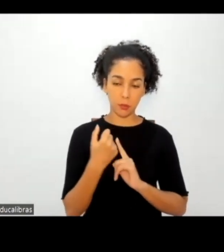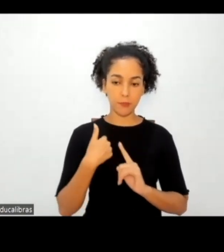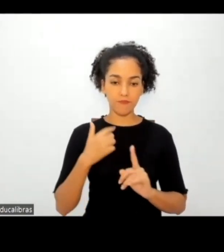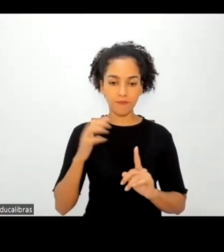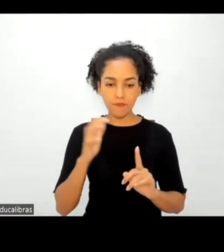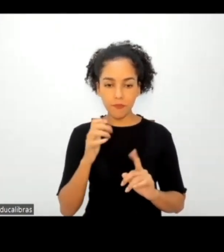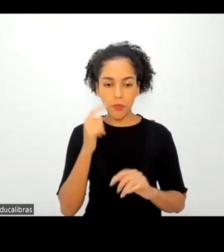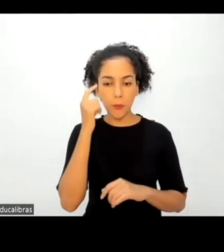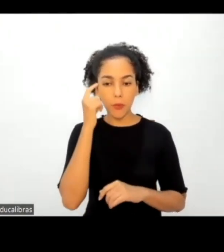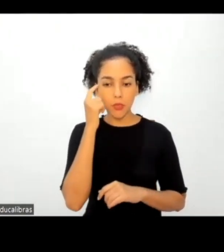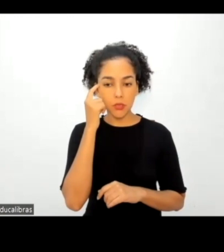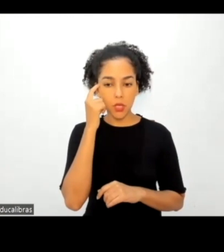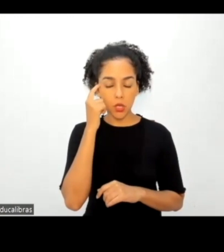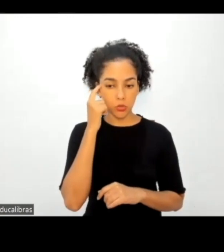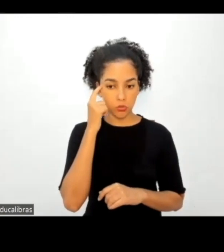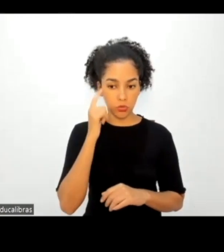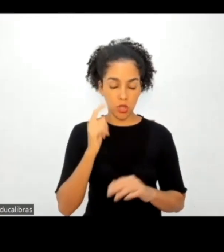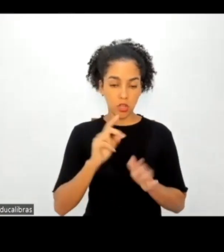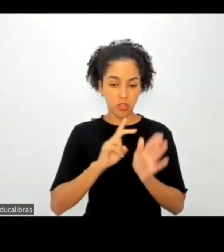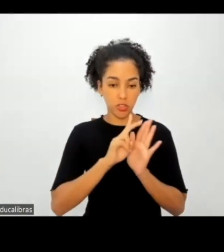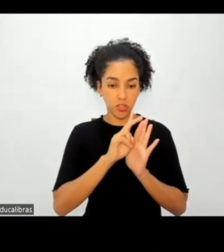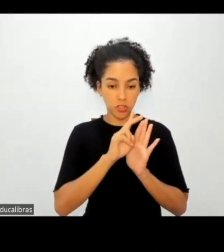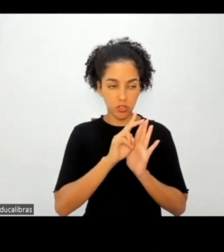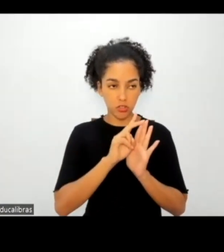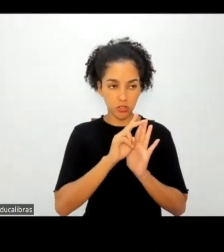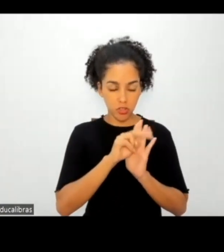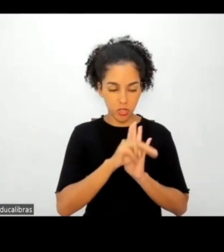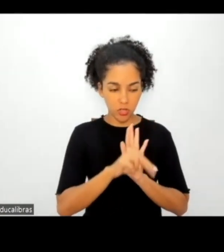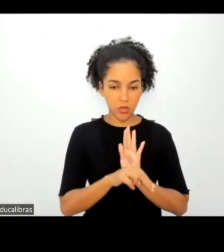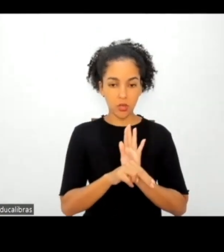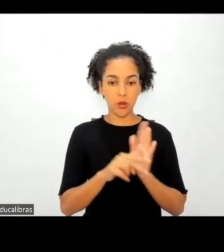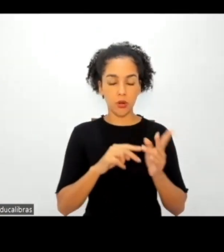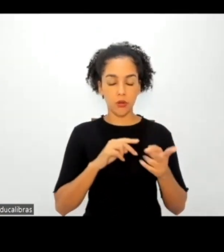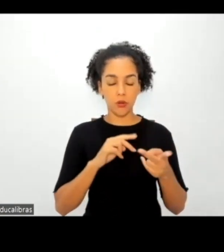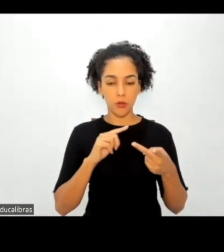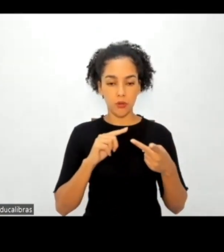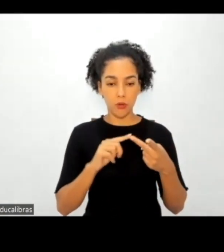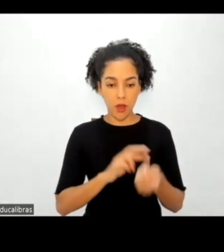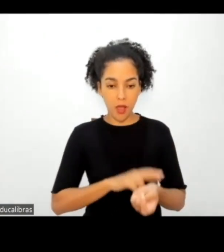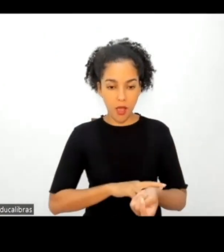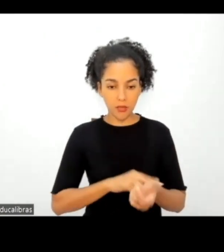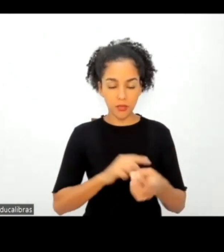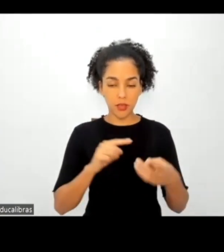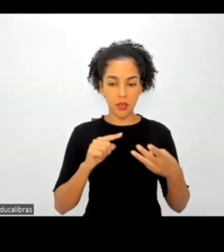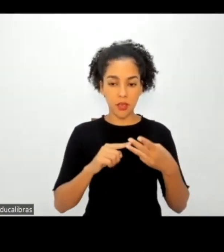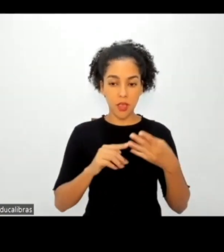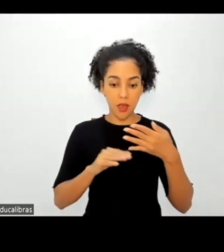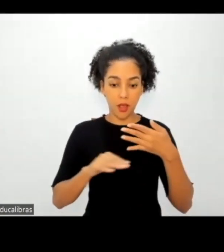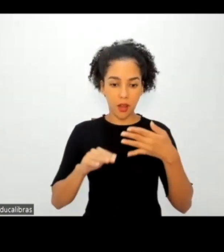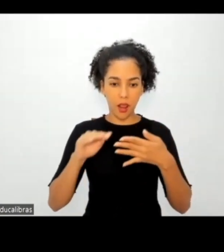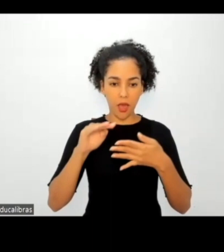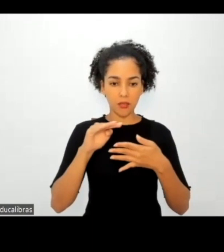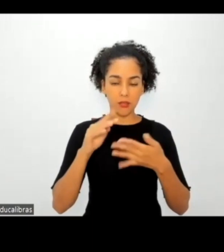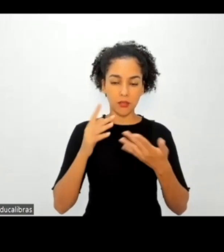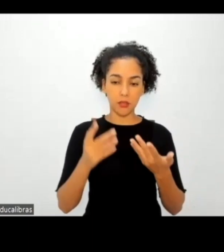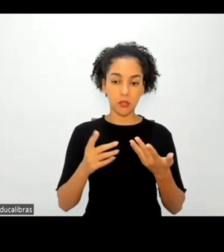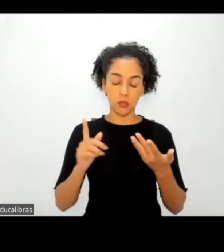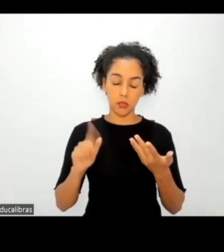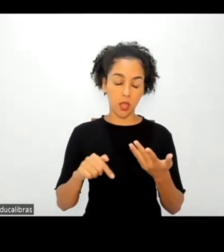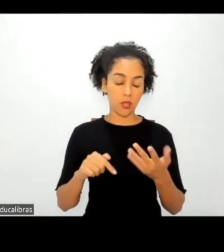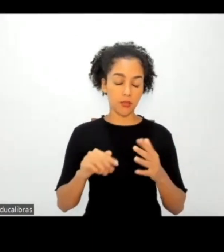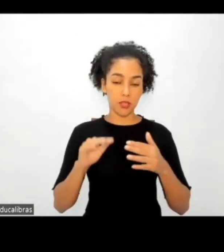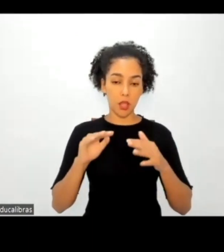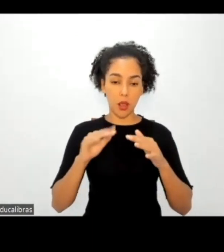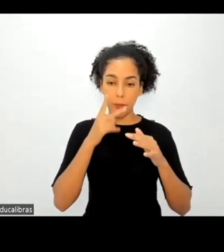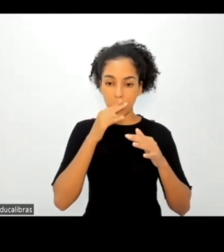na tríade de gênero, raça e classe, enquanto indissociáveis, né, na conformação das desigualdades nesse país, né. E aí